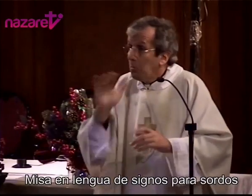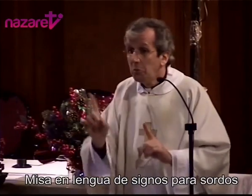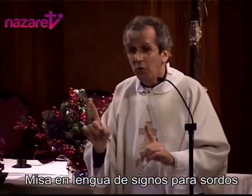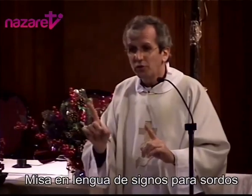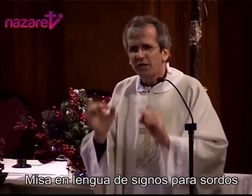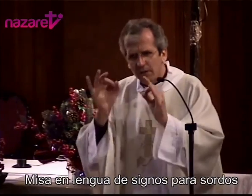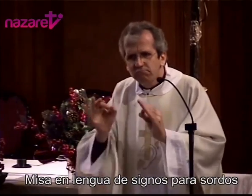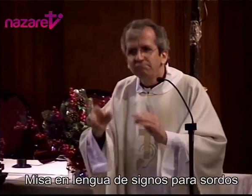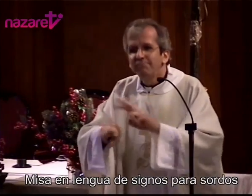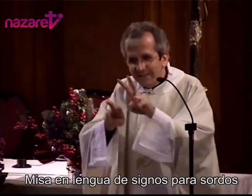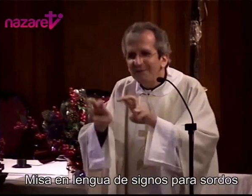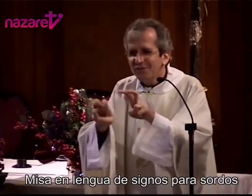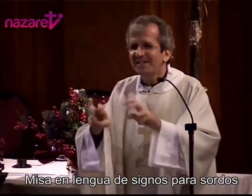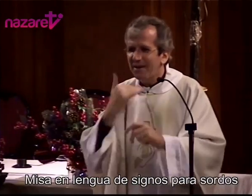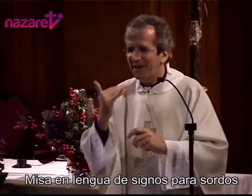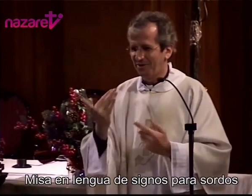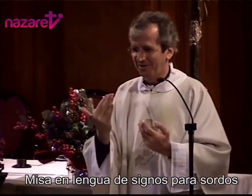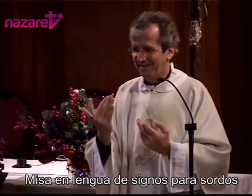bautismo, no lo sé.